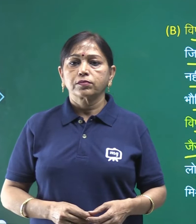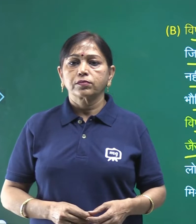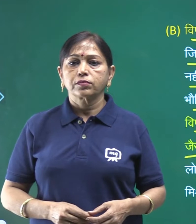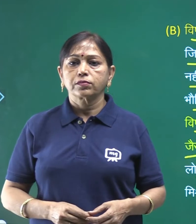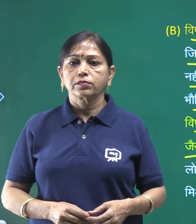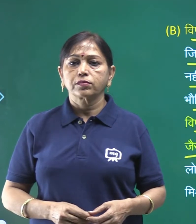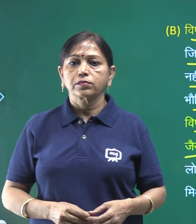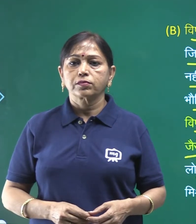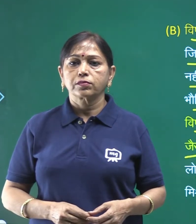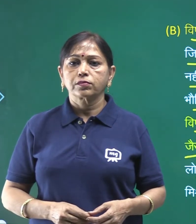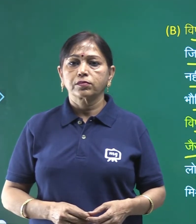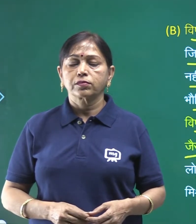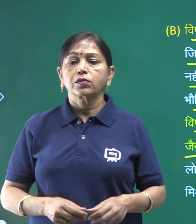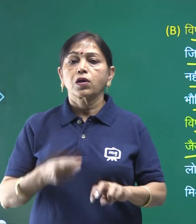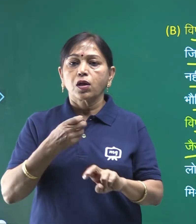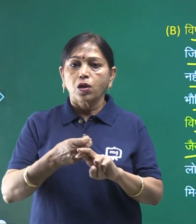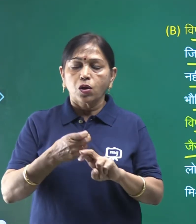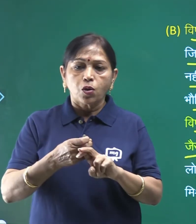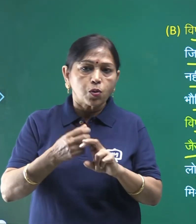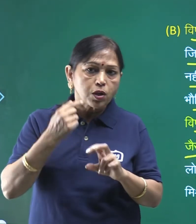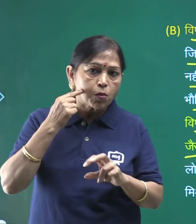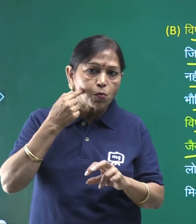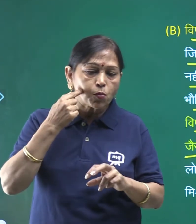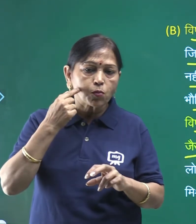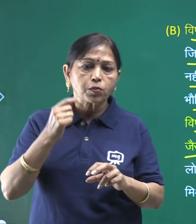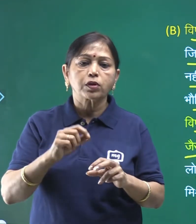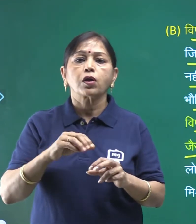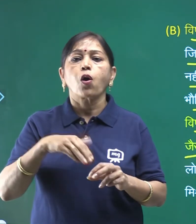लोहे की पिनों और बालू रेत का मिश्रण।